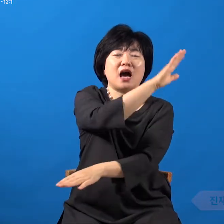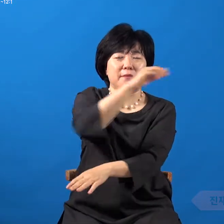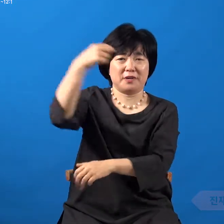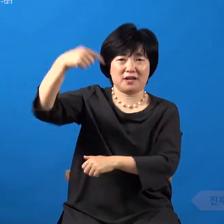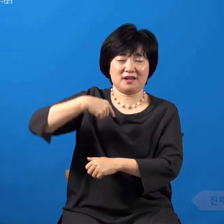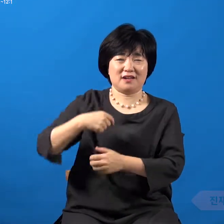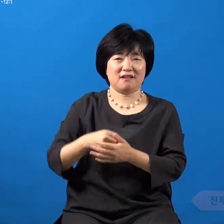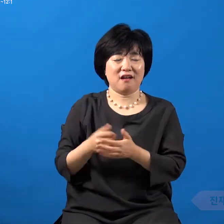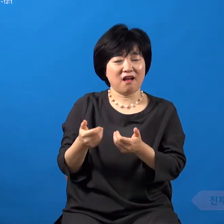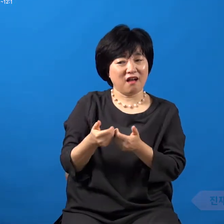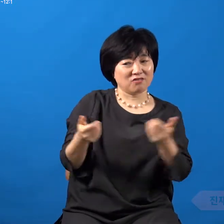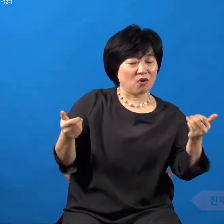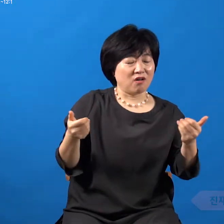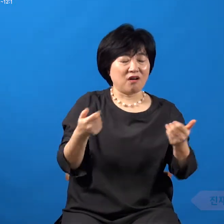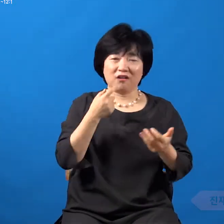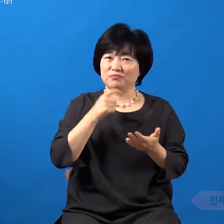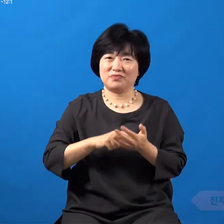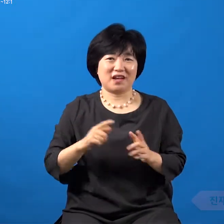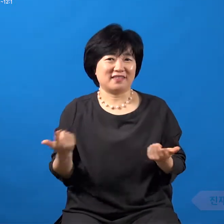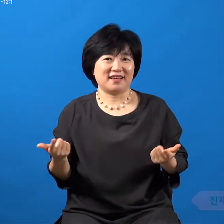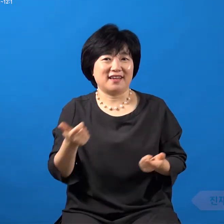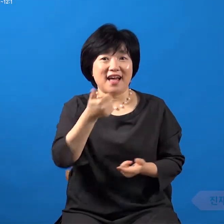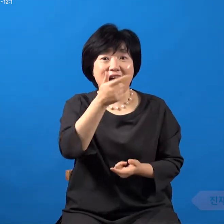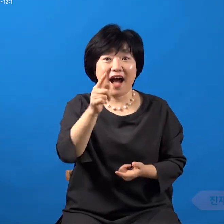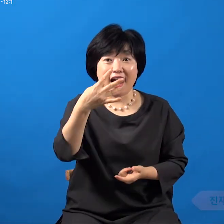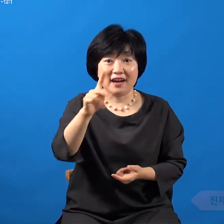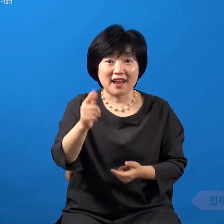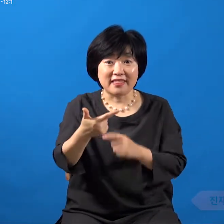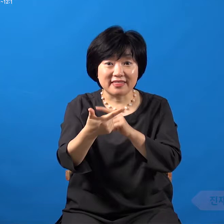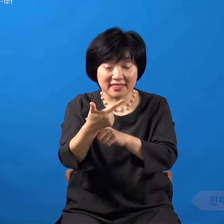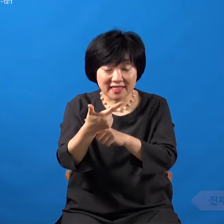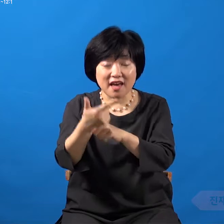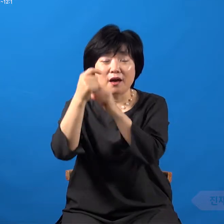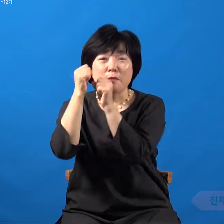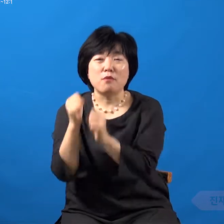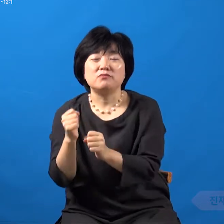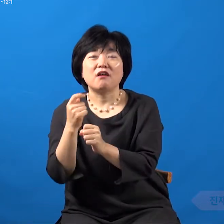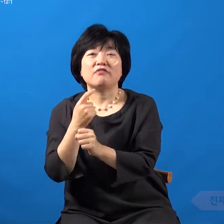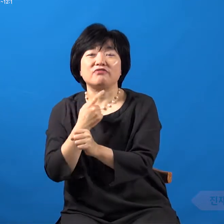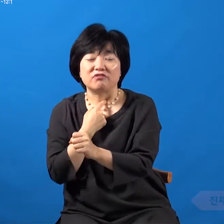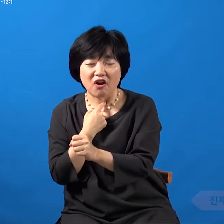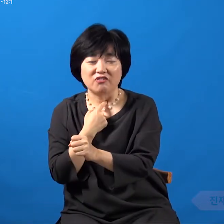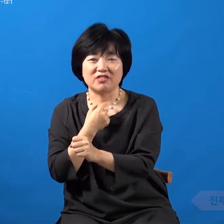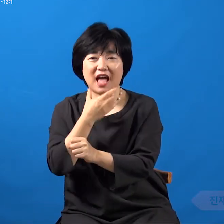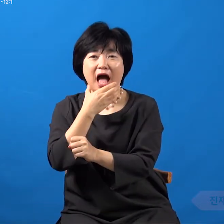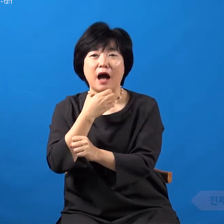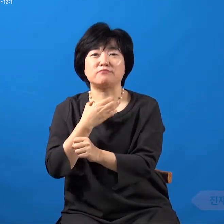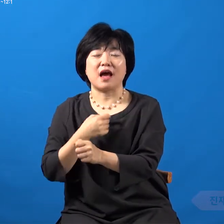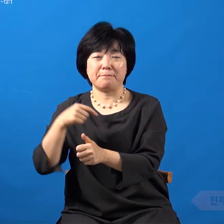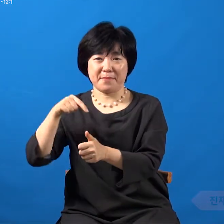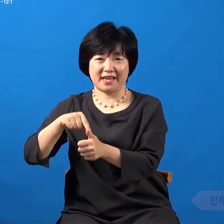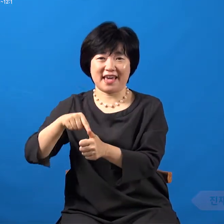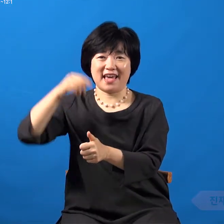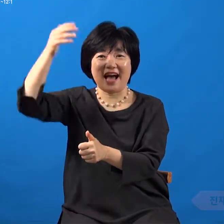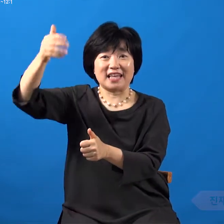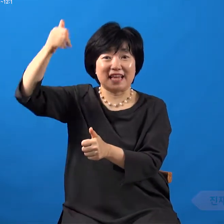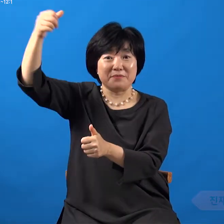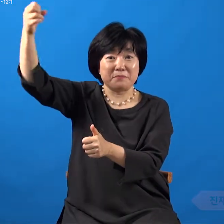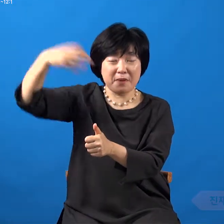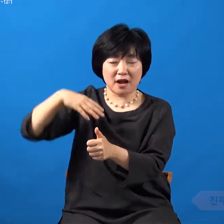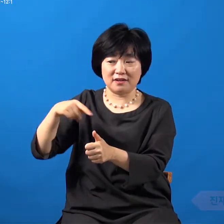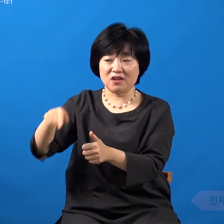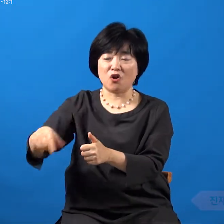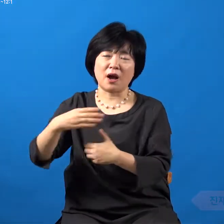오늘 말씀도 보면 하란에 머물렀던 아브라함을 향해 하나님 말씀하신 것을 봅니다.